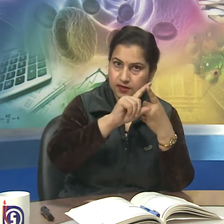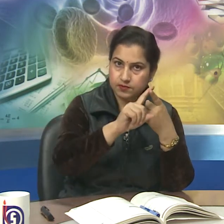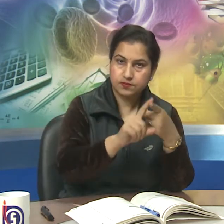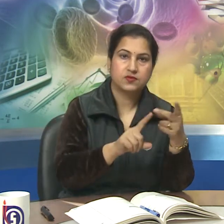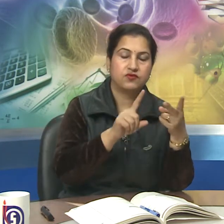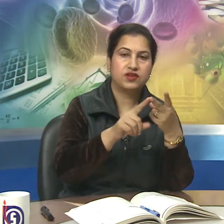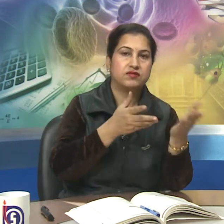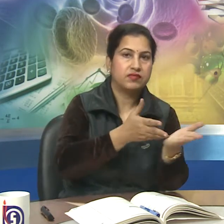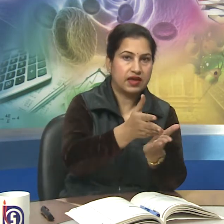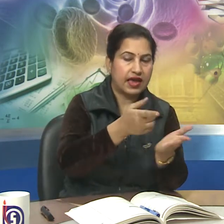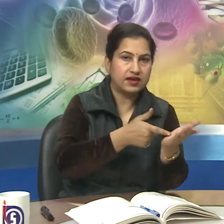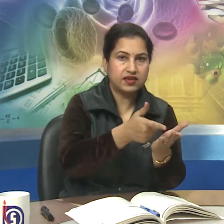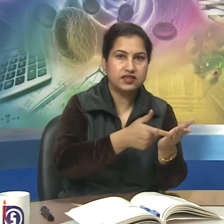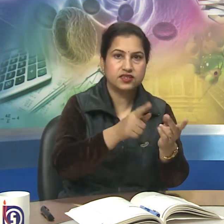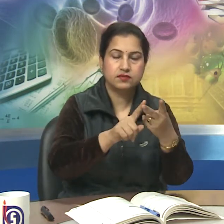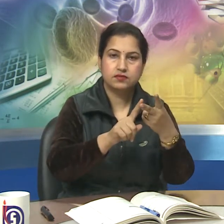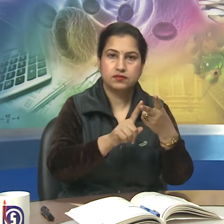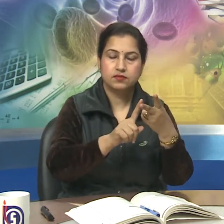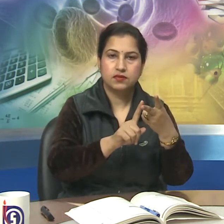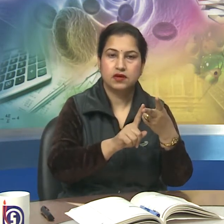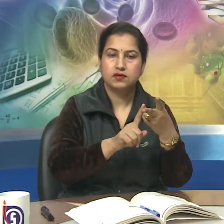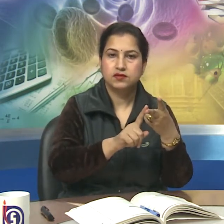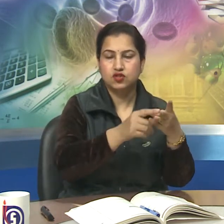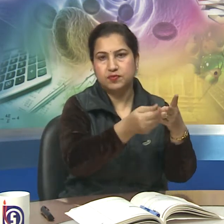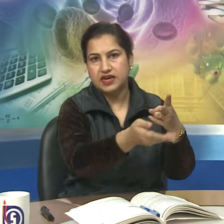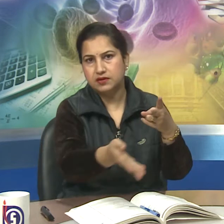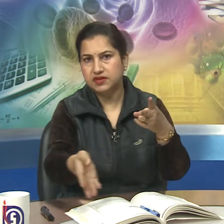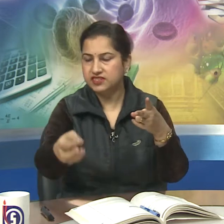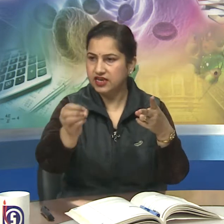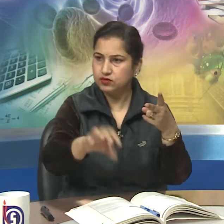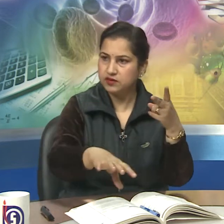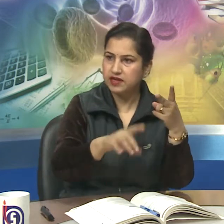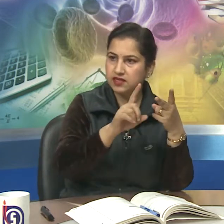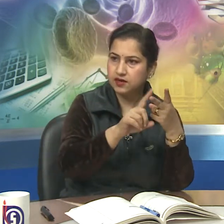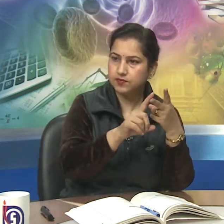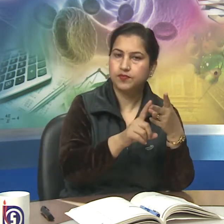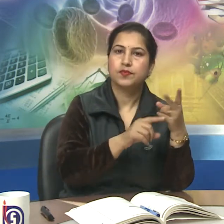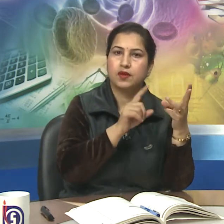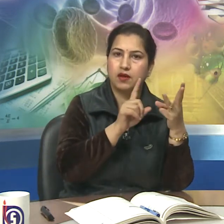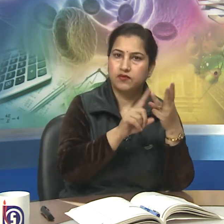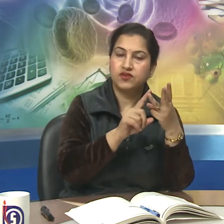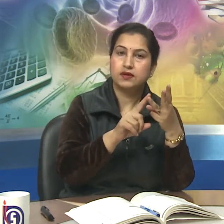की फिर ऐग्रिकल्चर पर है तो जो पानी बचता है उसकी बात की फिर